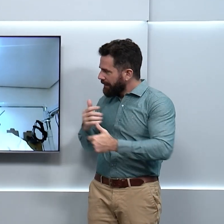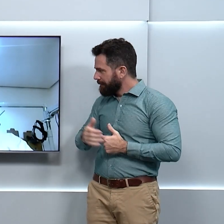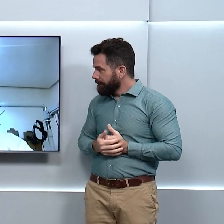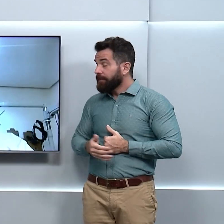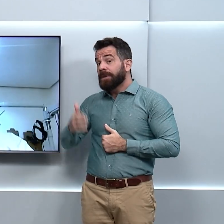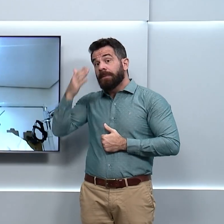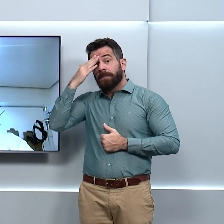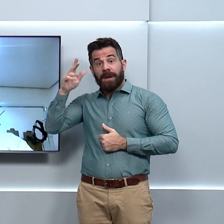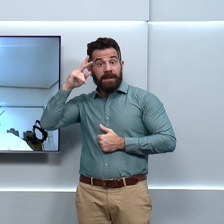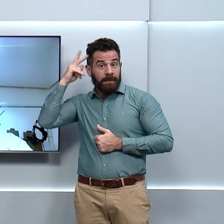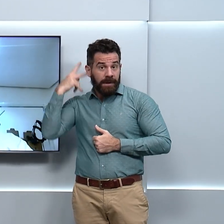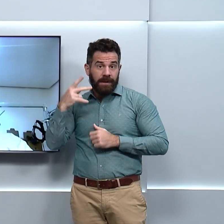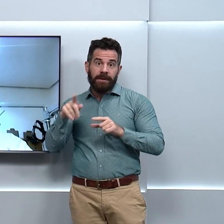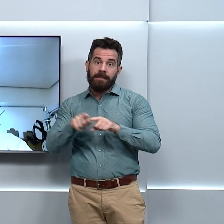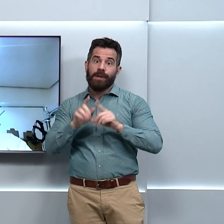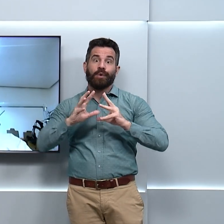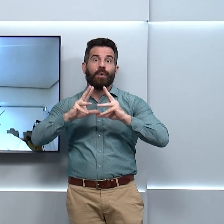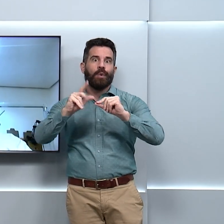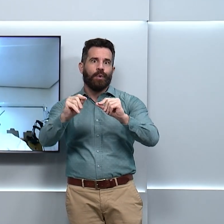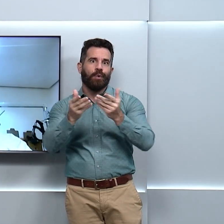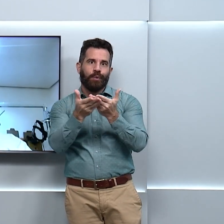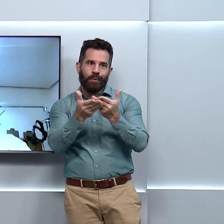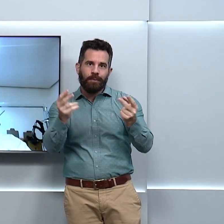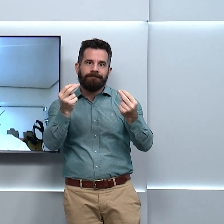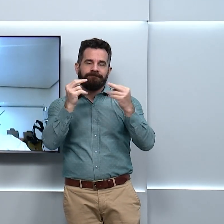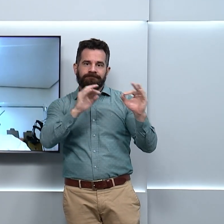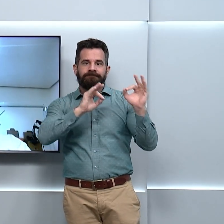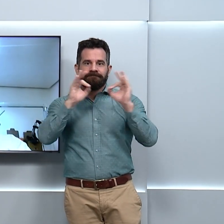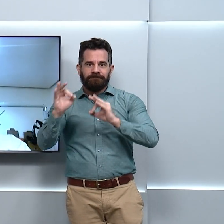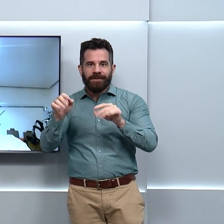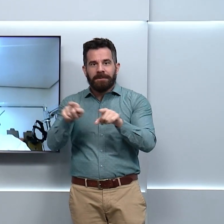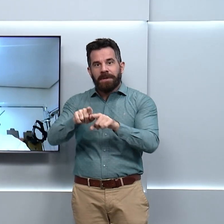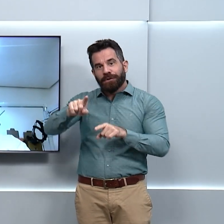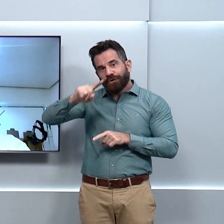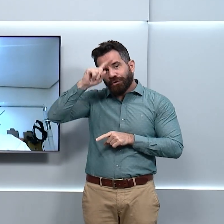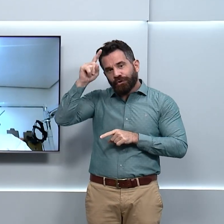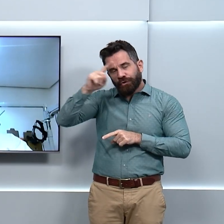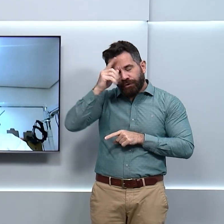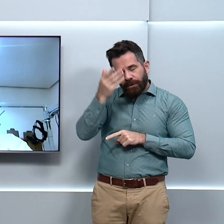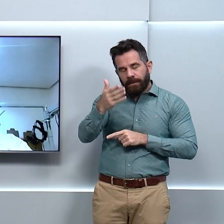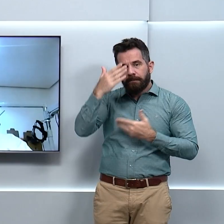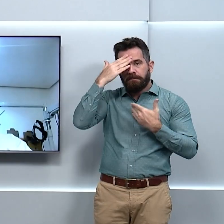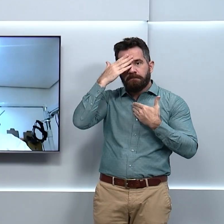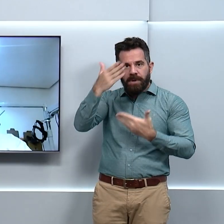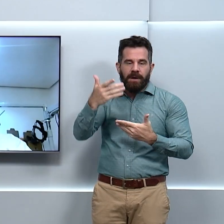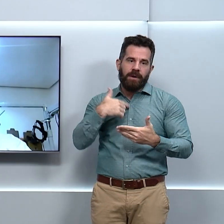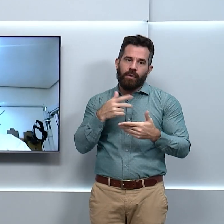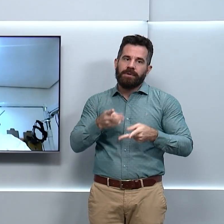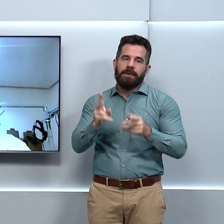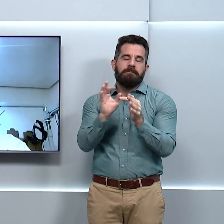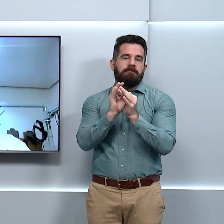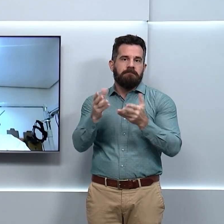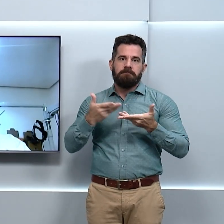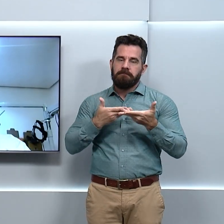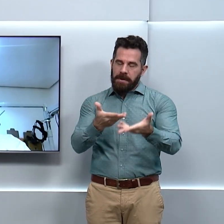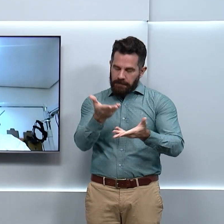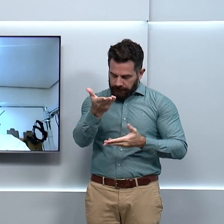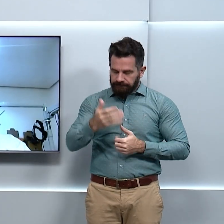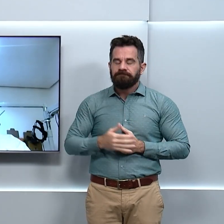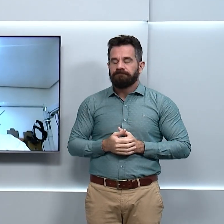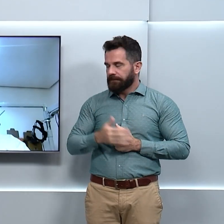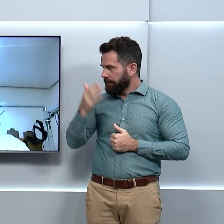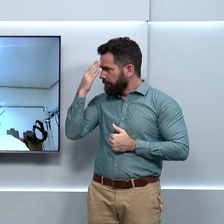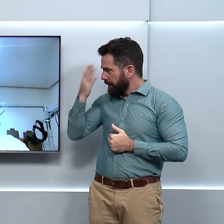Maia. Obrigado a todos que estão nos assistindo no FG, Tico Barbosa aí também. Muito obrigado. Estou sempre à disposição. Até mais. Tchau,